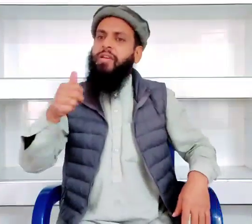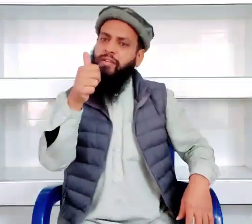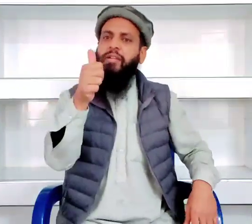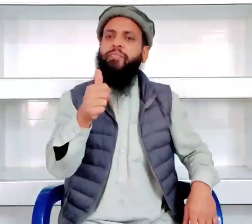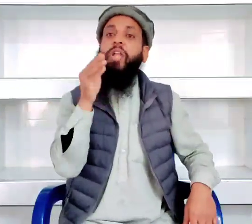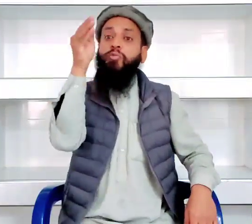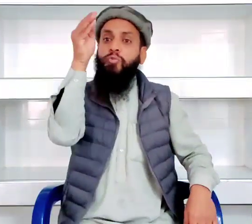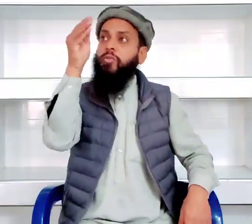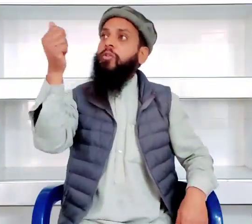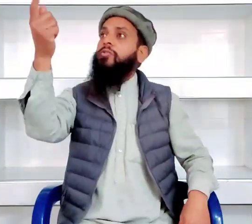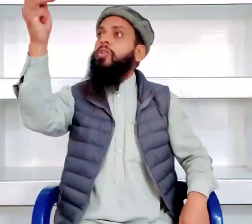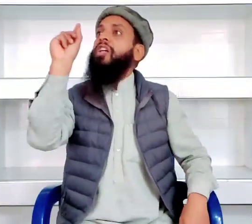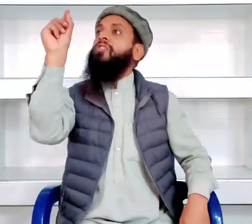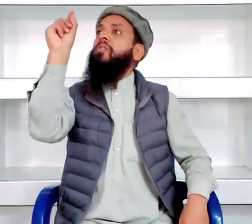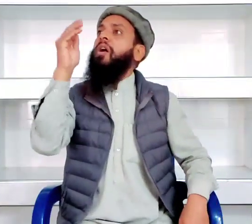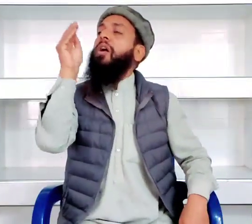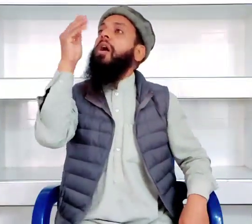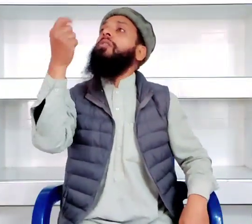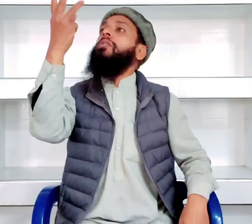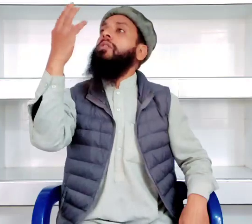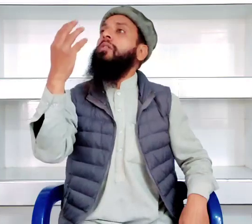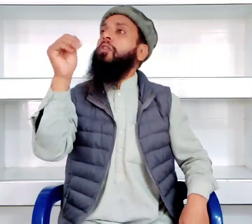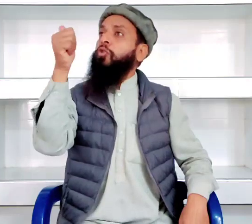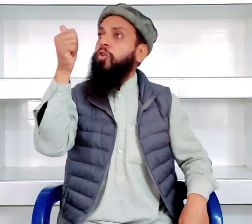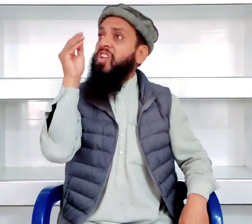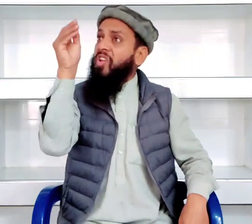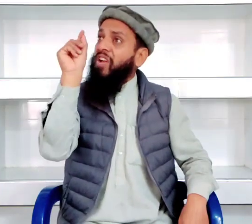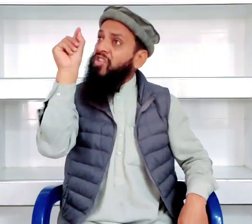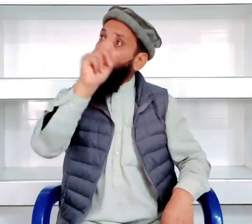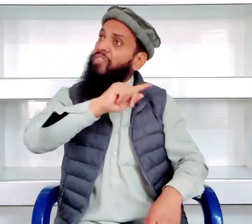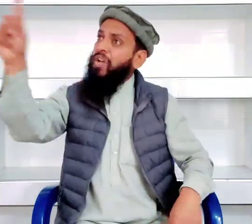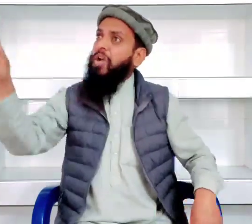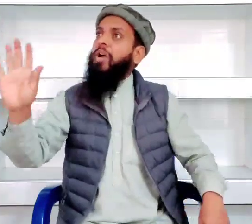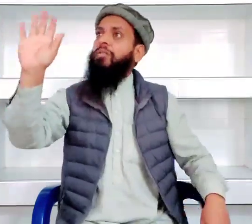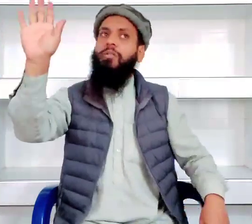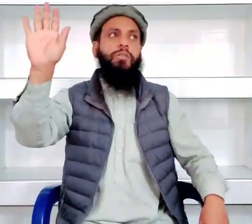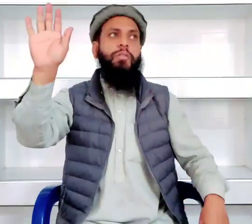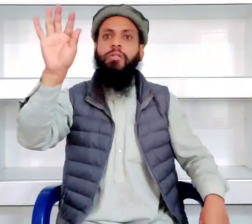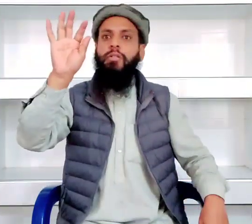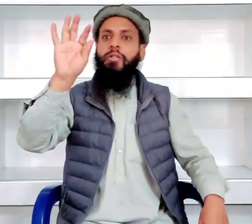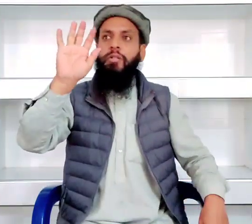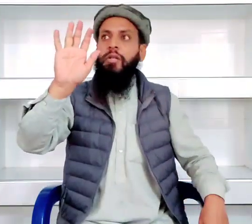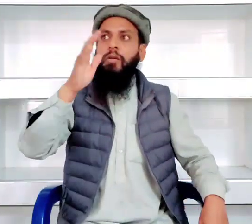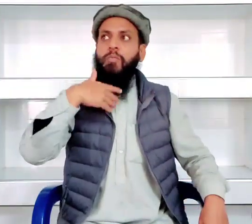جائز نہیں ہے تو رسول اللہ صلی اللہ علیہ وسلم نے منع فرمایا کیوں یہ